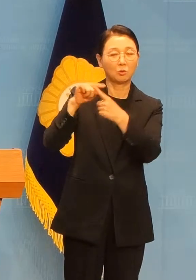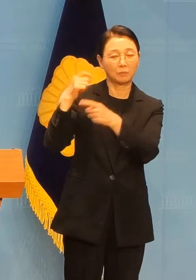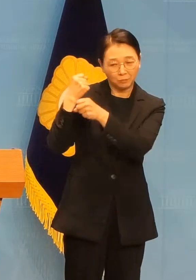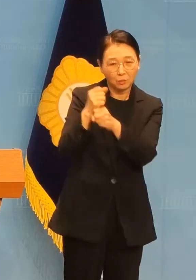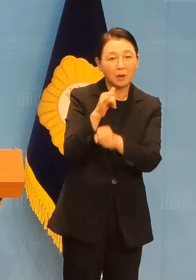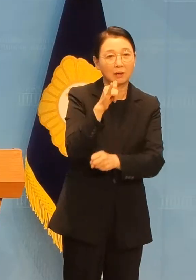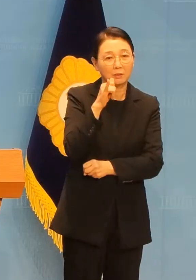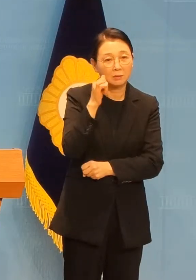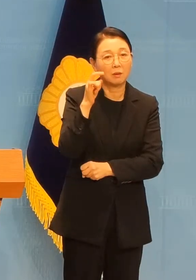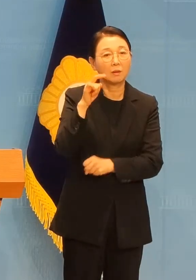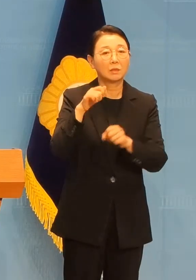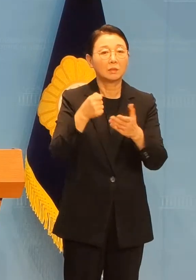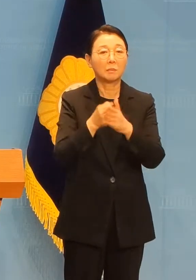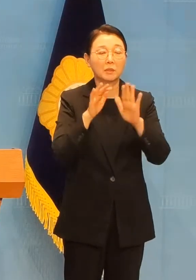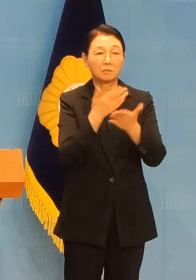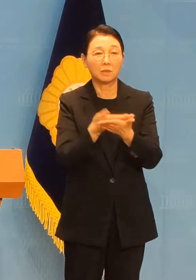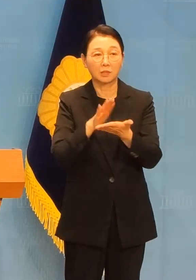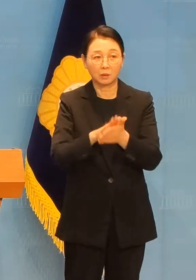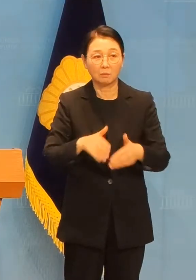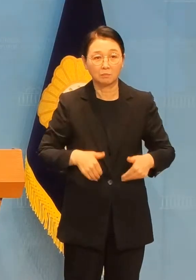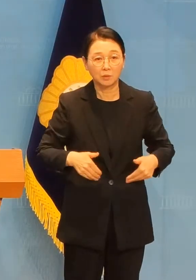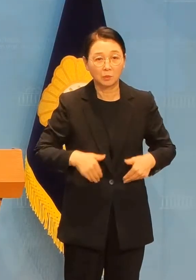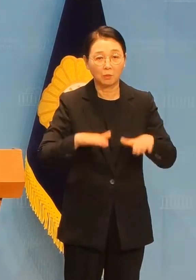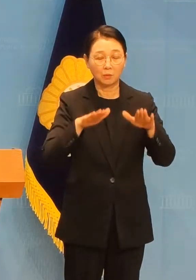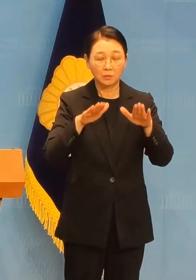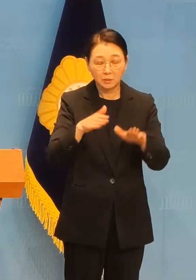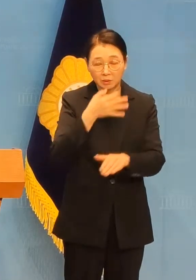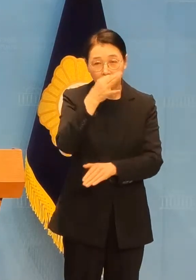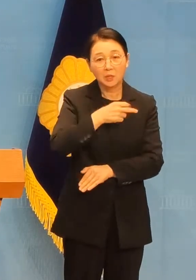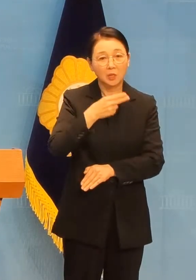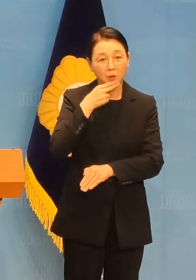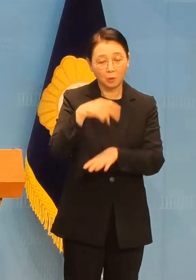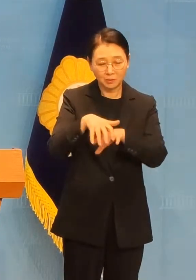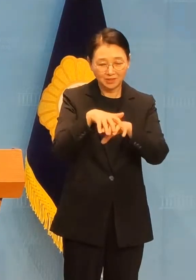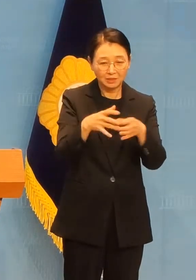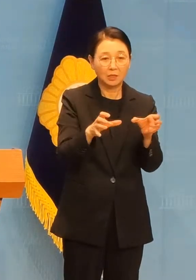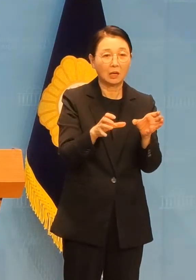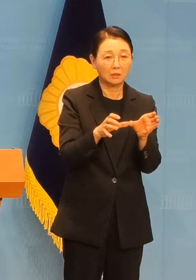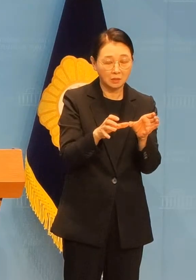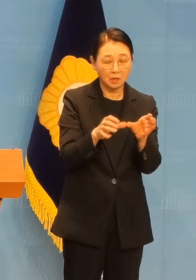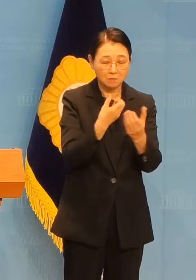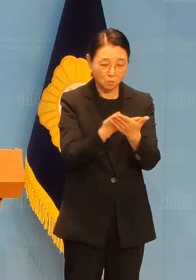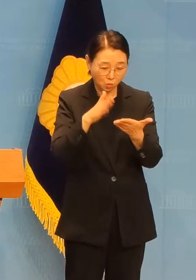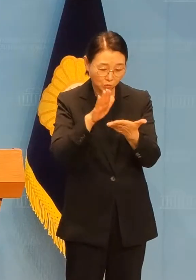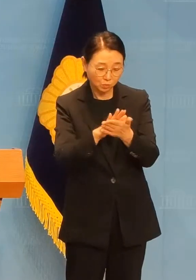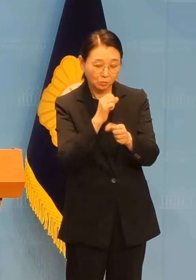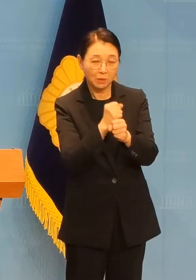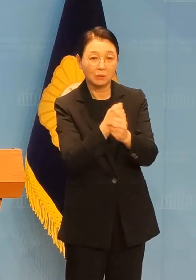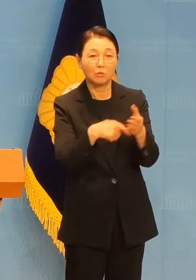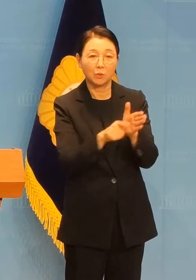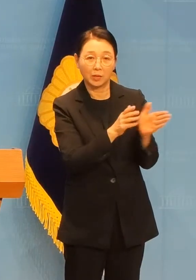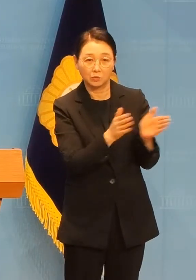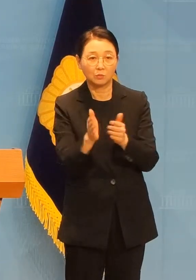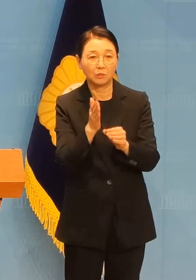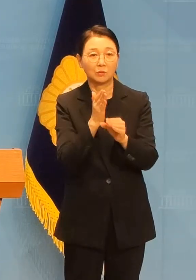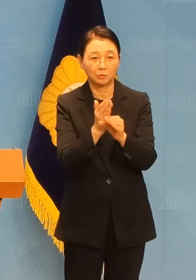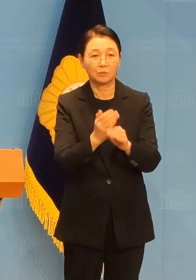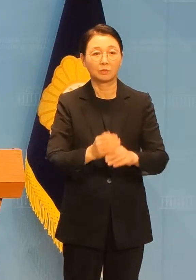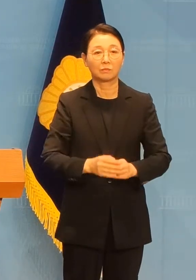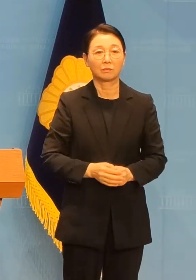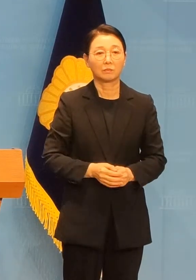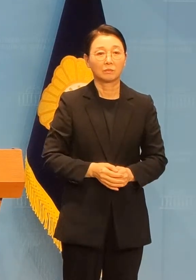많은 개선이 필요한 상황이라 저는 현재 비영리 법인의 전면적 개선, 규제 개혁을 위한 준비들을 하고